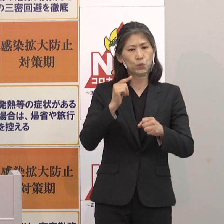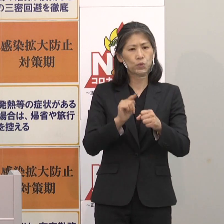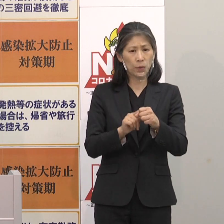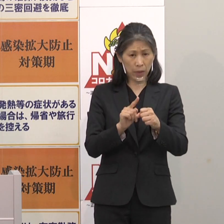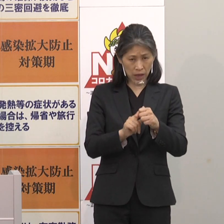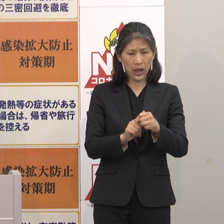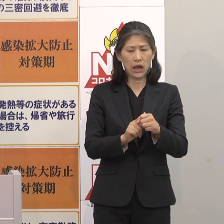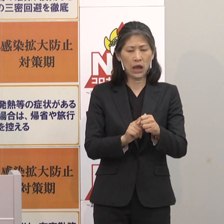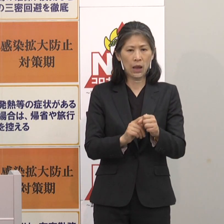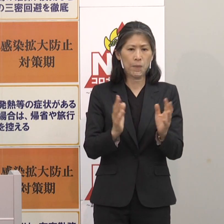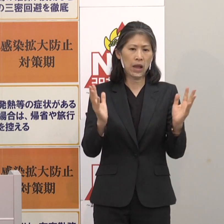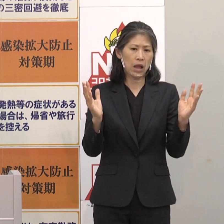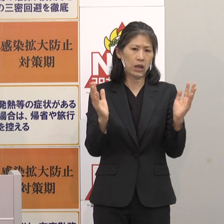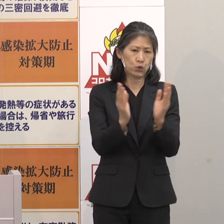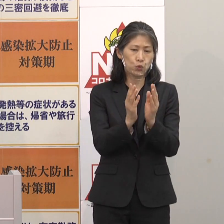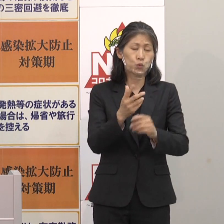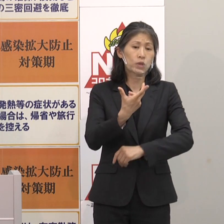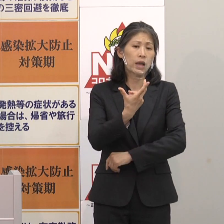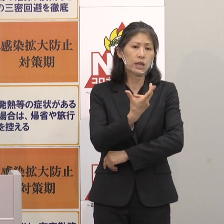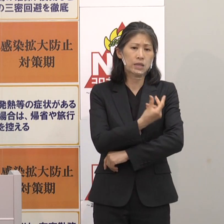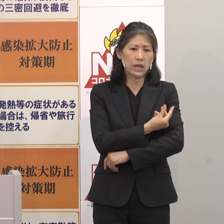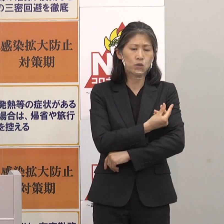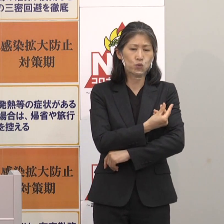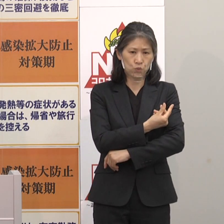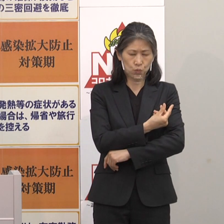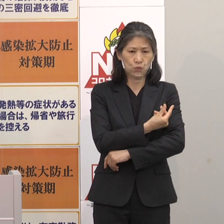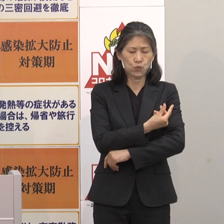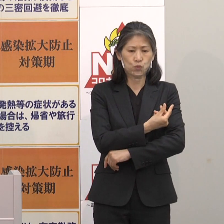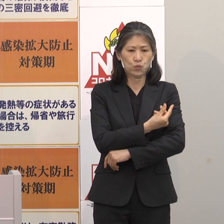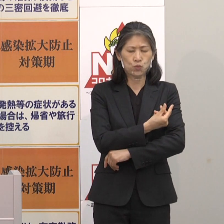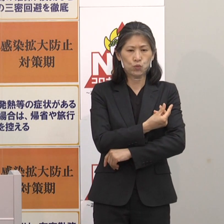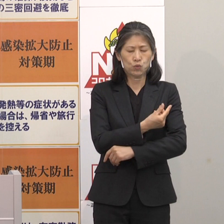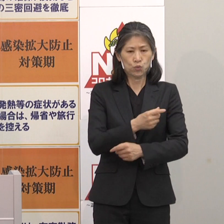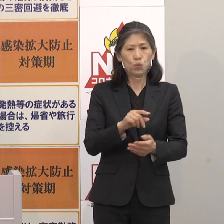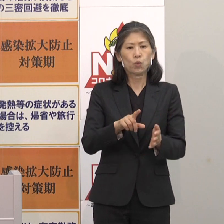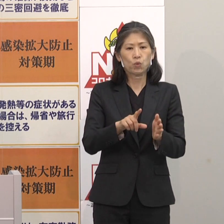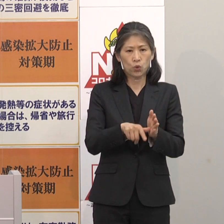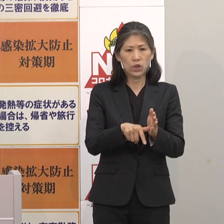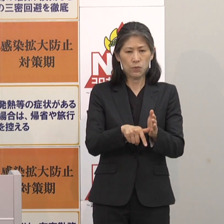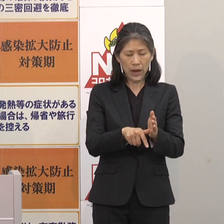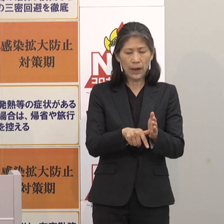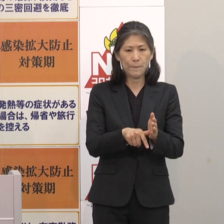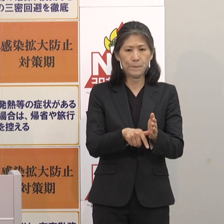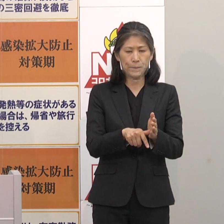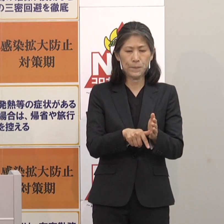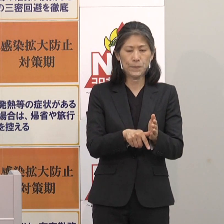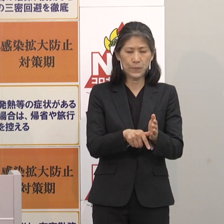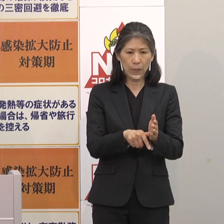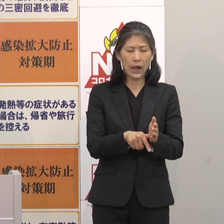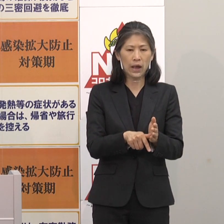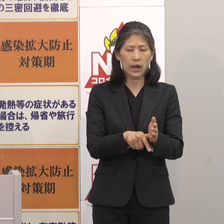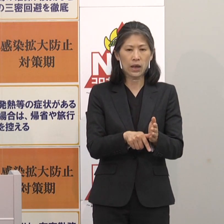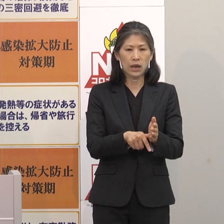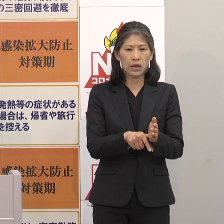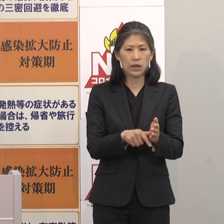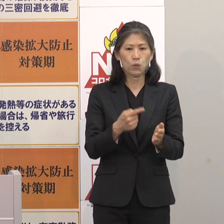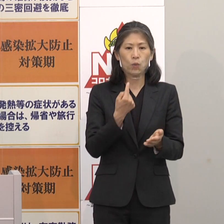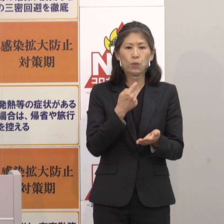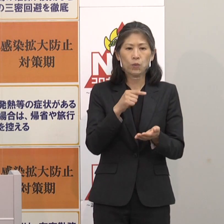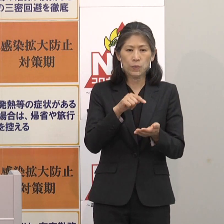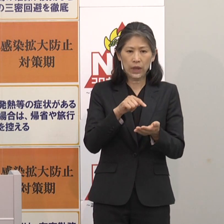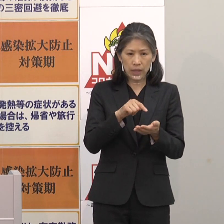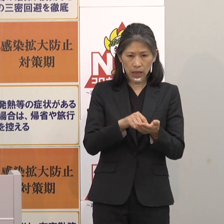ね、できるだけ、簡明なやり方をしていく必要があると思っています